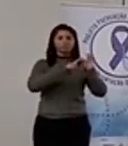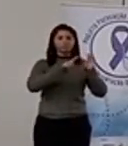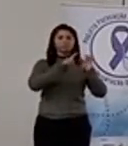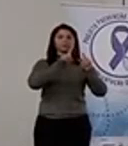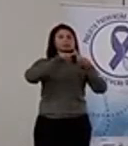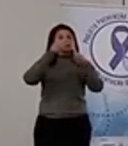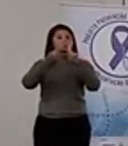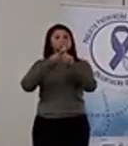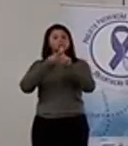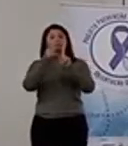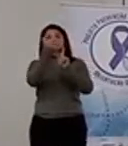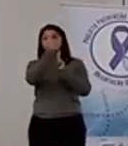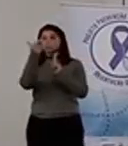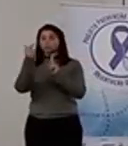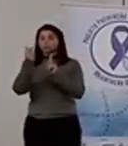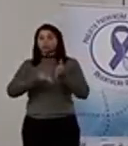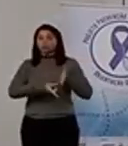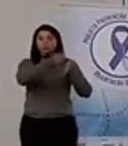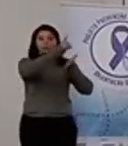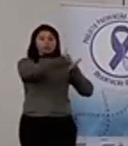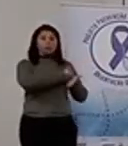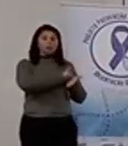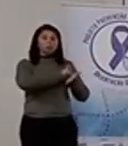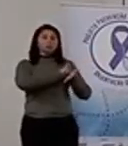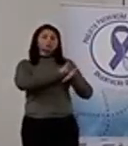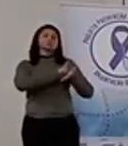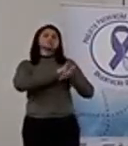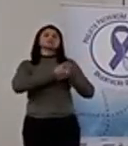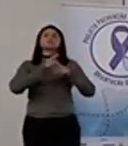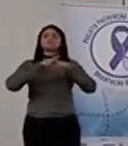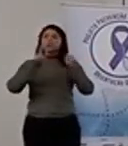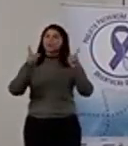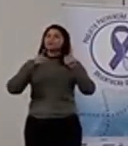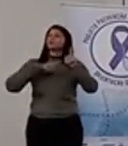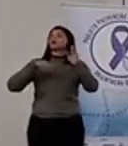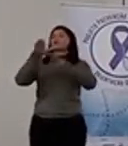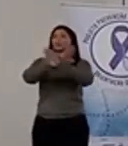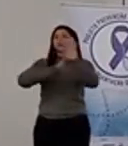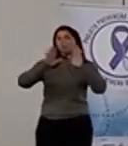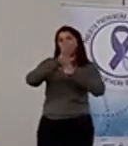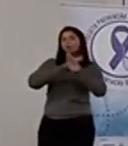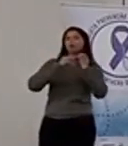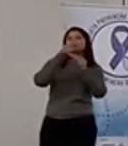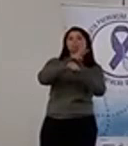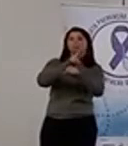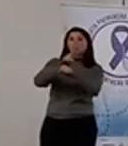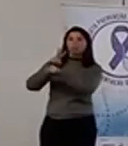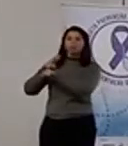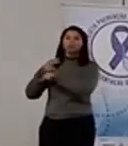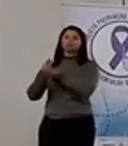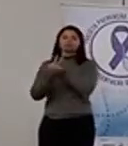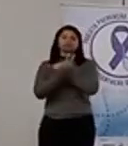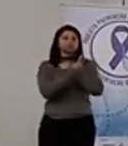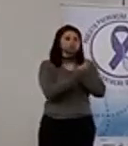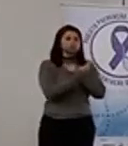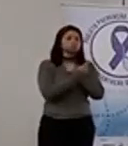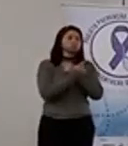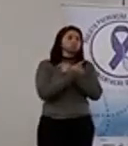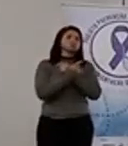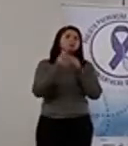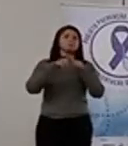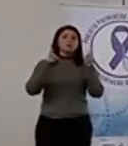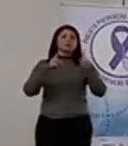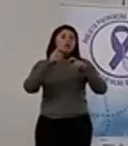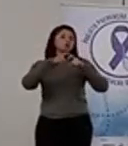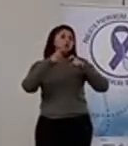gravidez. Portanto, por mais que você tenha tido todos os cuidados que teve da gravidez, eu adoro algumas mães que falam para mim assim, mas doutor, nesse que está aqui